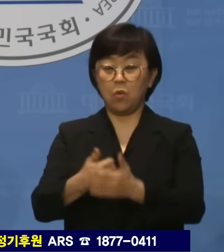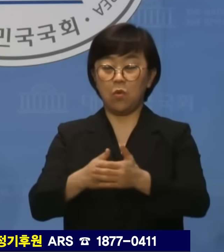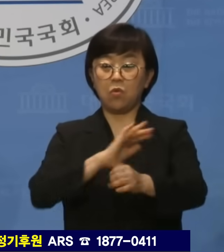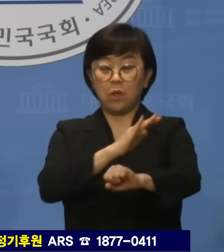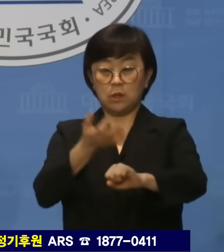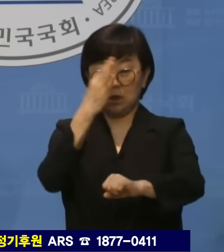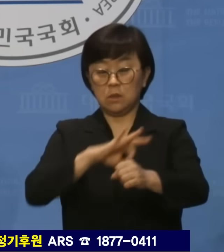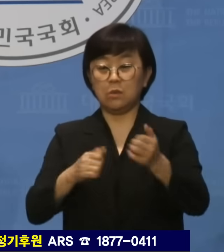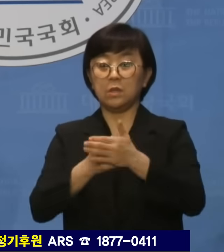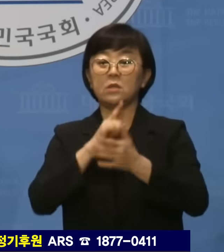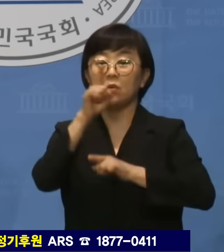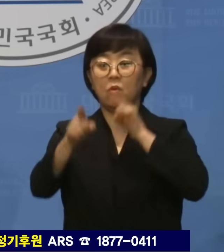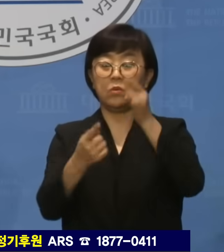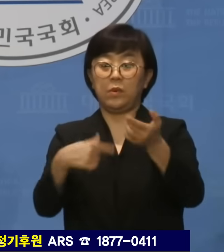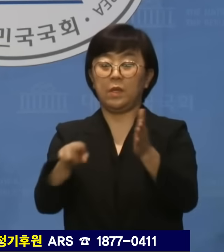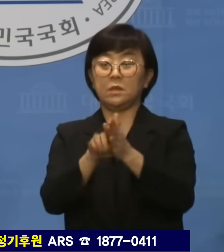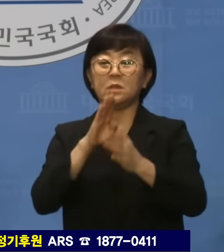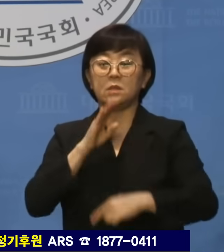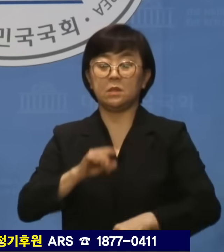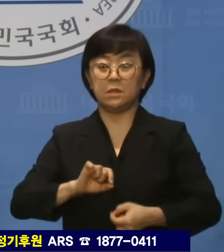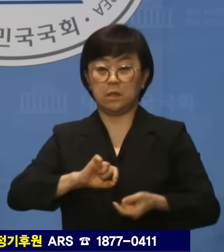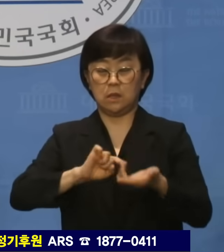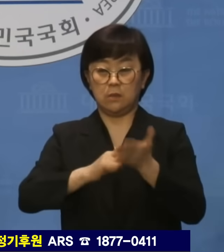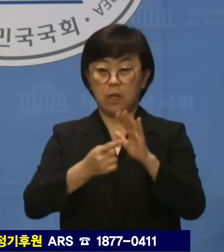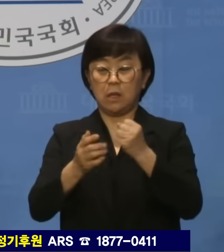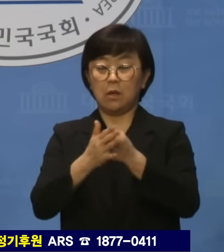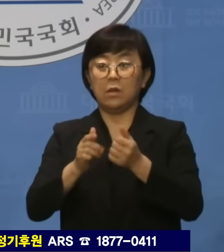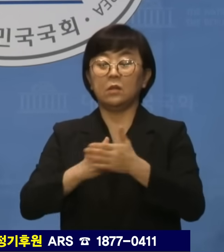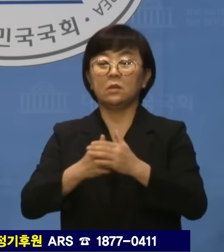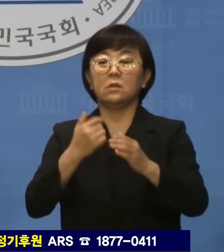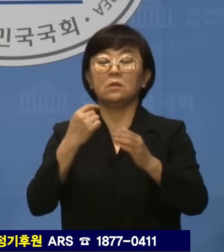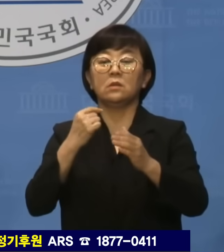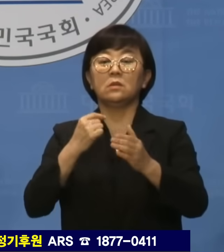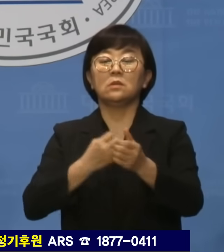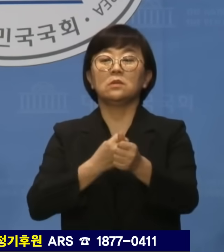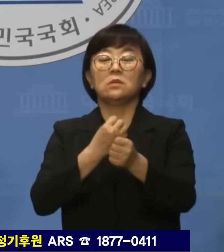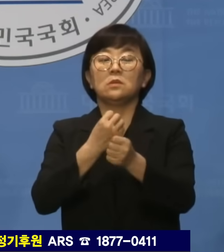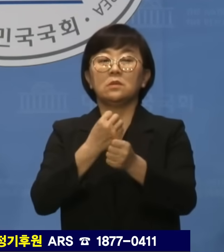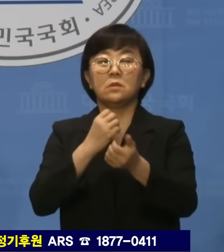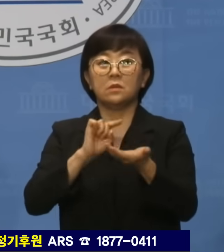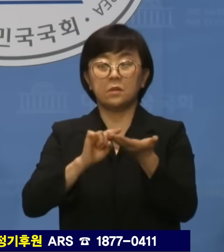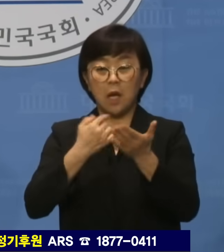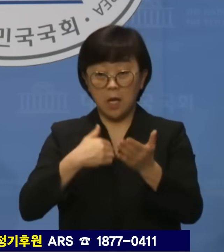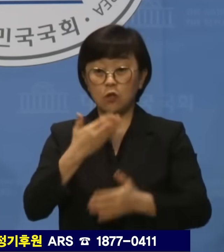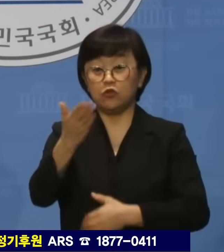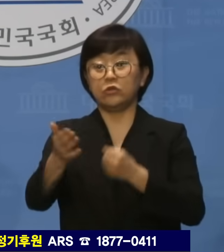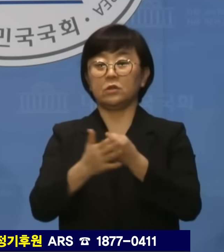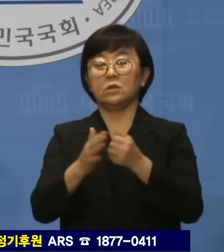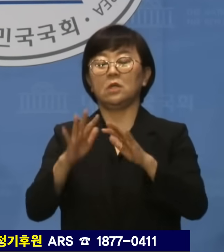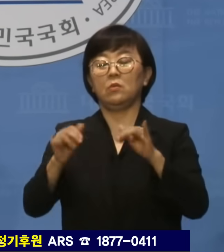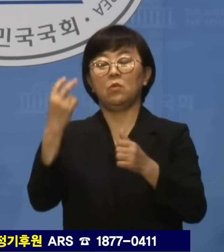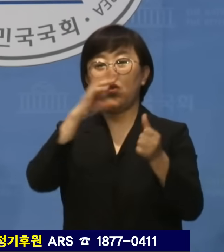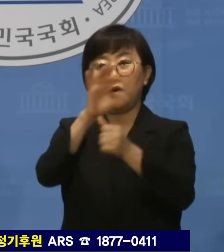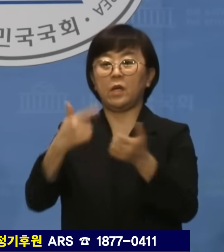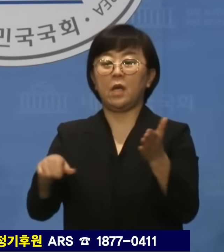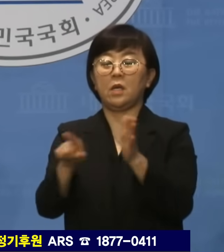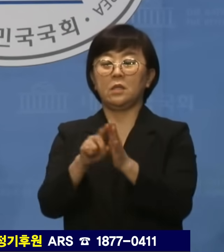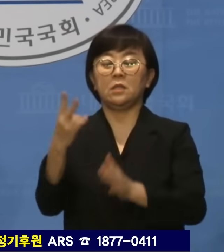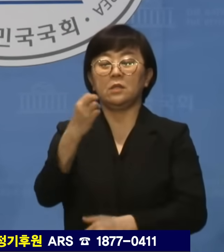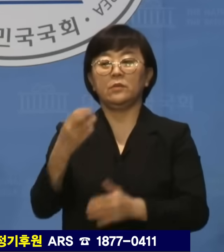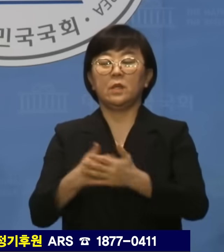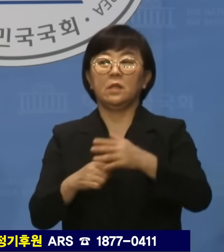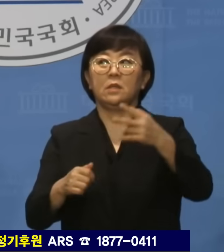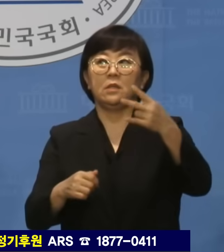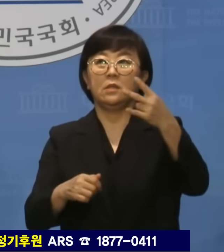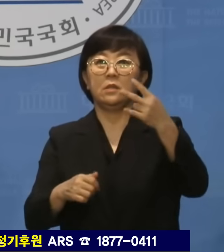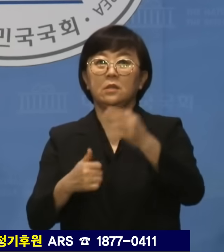권익위 신고를 통해 진실을 밝히고 제보한 공익 제보자들을 보호하기 위해서도 모든 조치를 다할 것입니다. 2023년